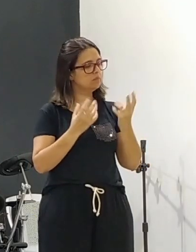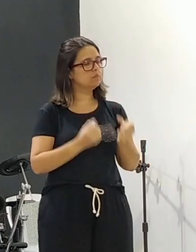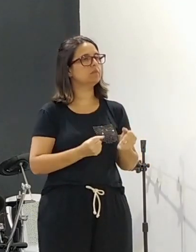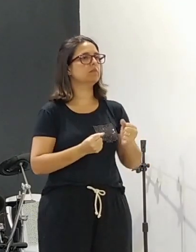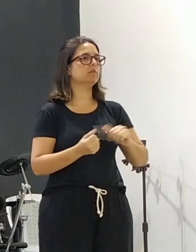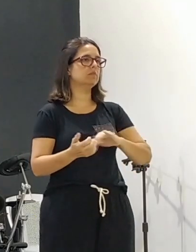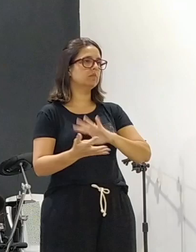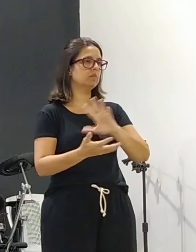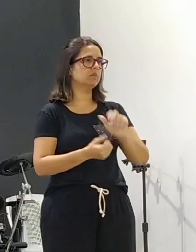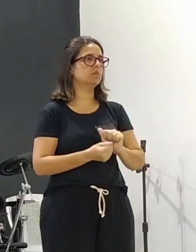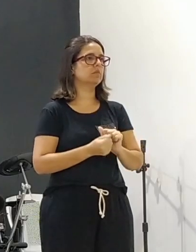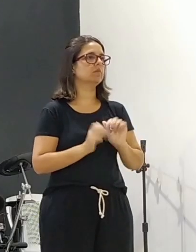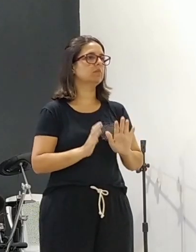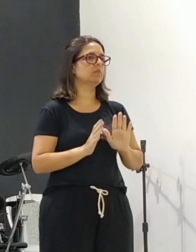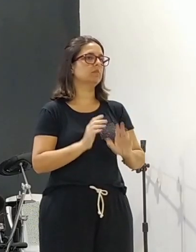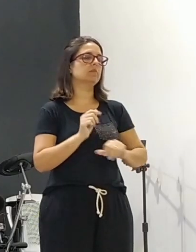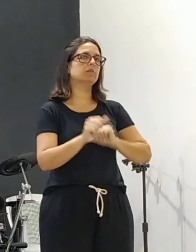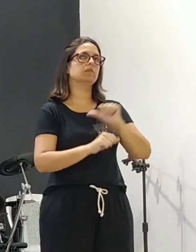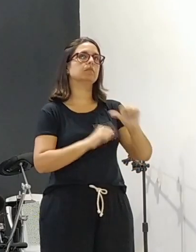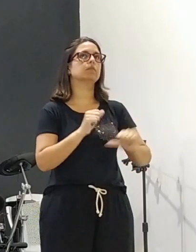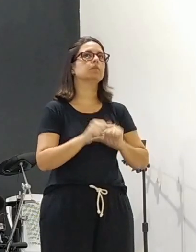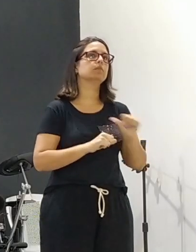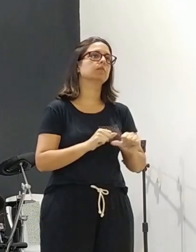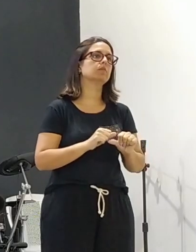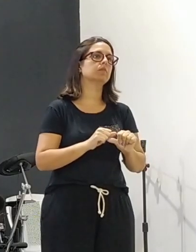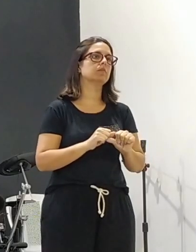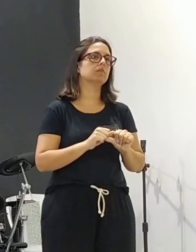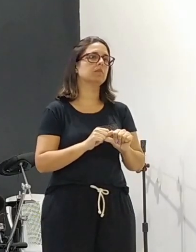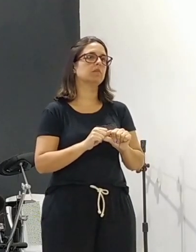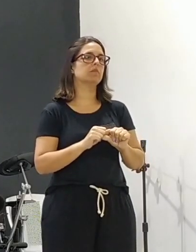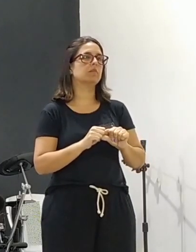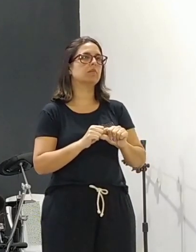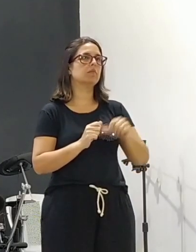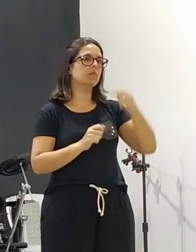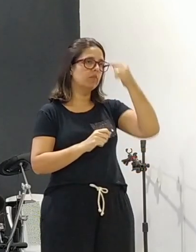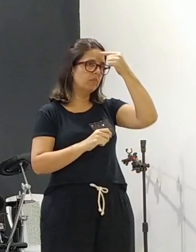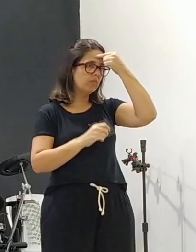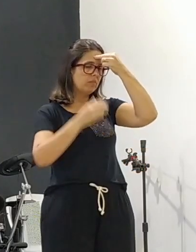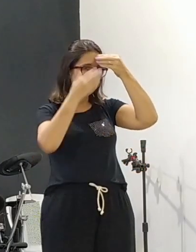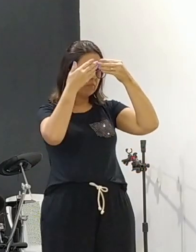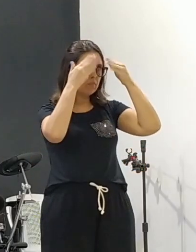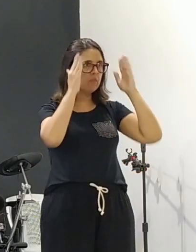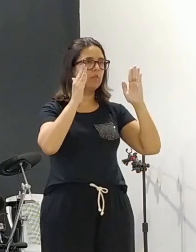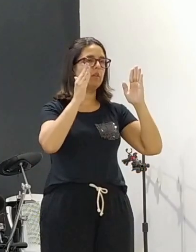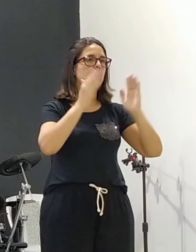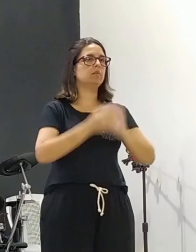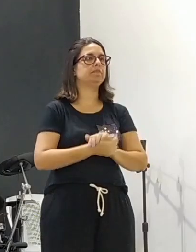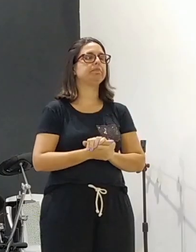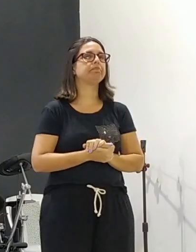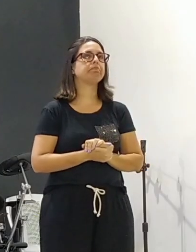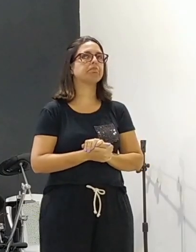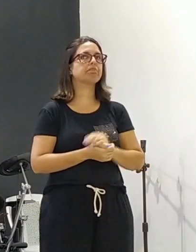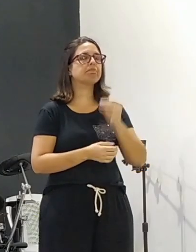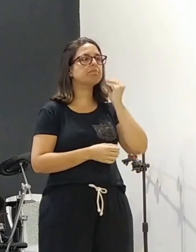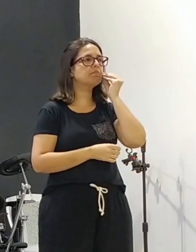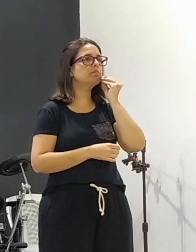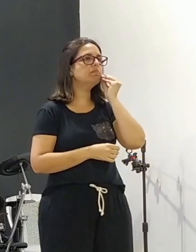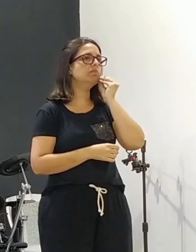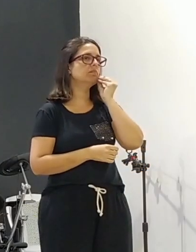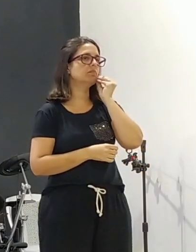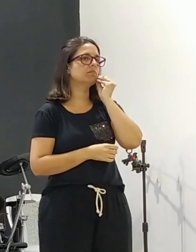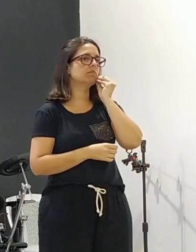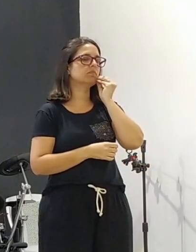este mundo, mas transformai-vos pela renovação do vosso entendimento, para que experimenteis